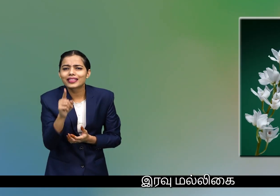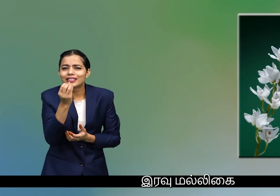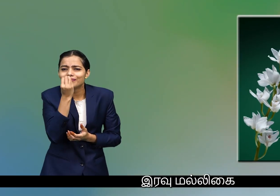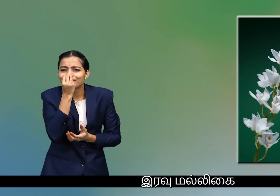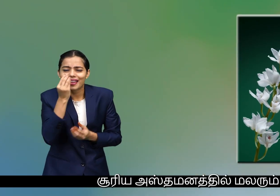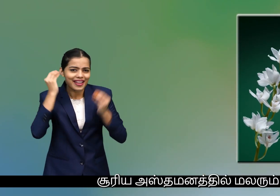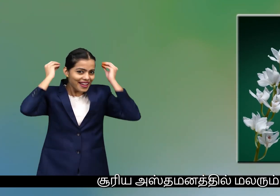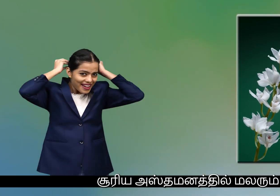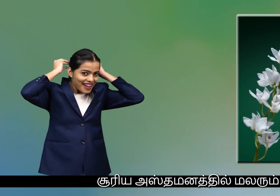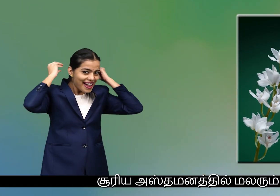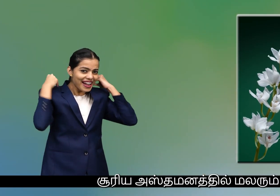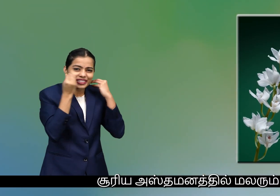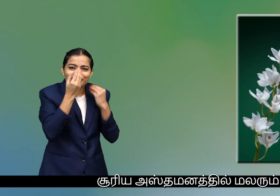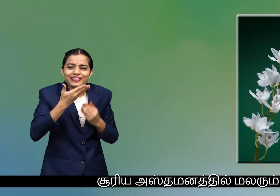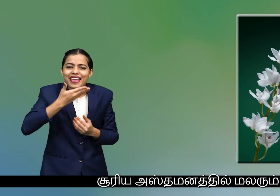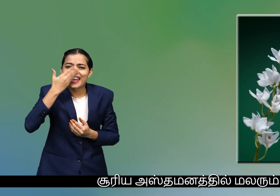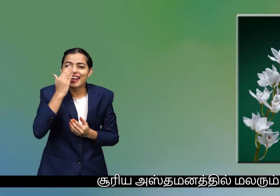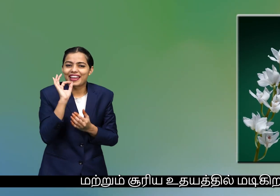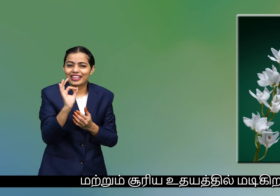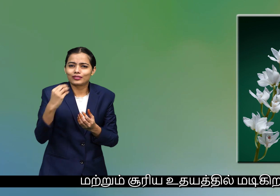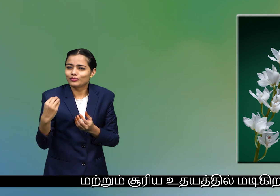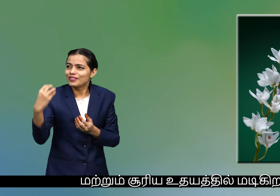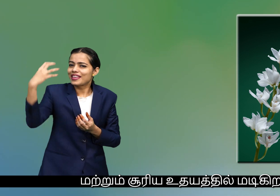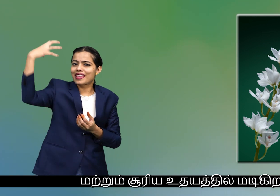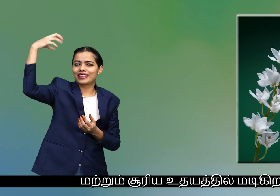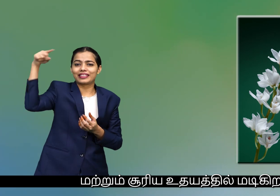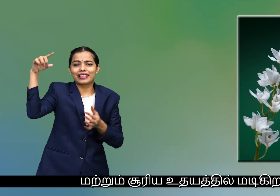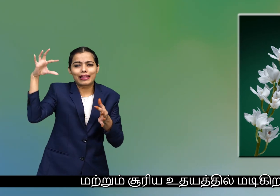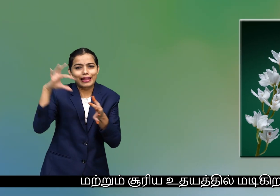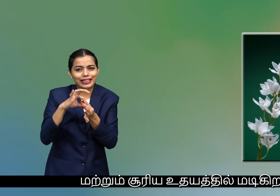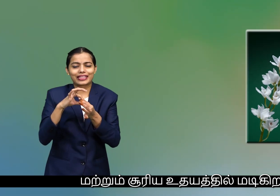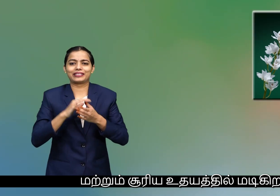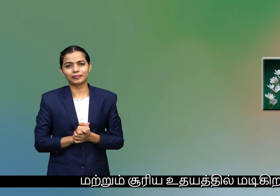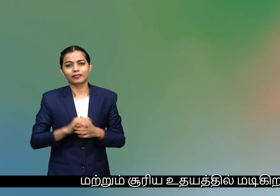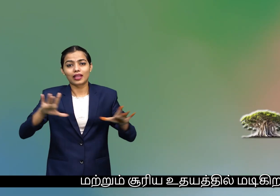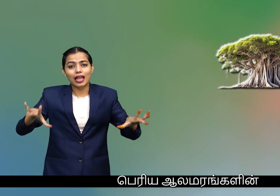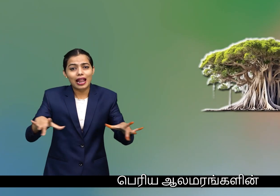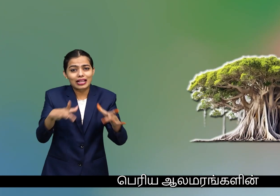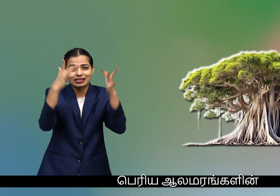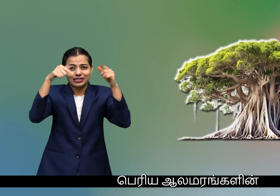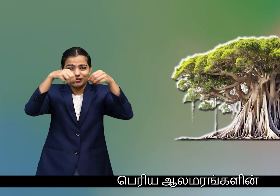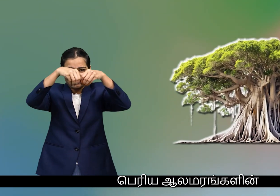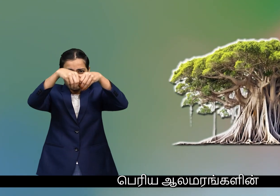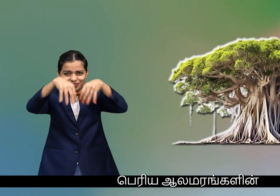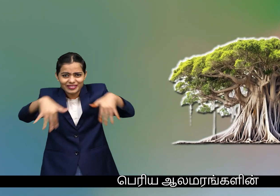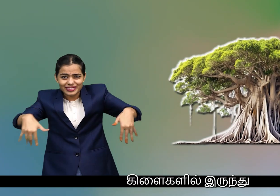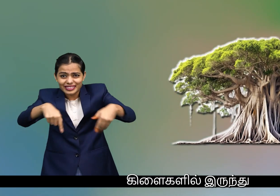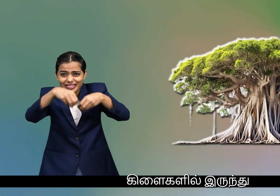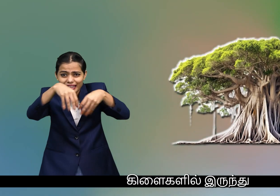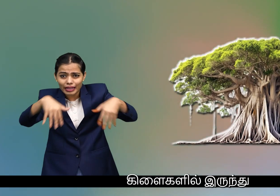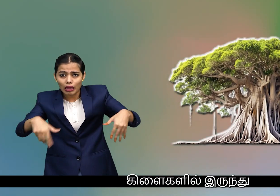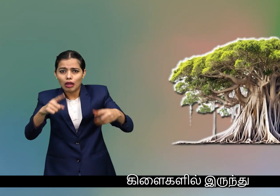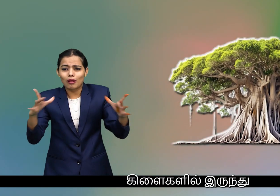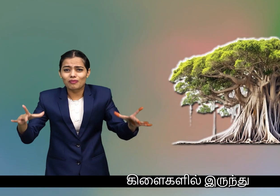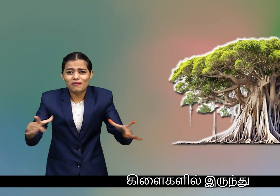இரவு மல்லிகை சூரியன் அஸ்தமனத்தில் மலரும் மற்றும் சூரிய உதயத்தில் வாடிப்போகிறது. பெரிய ஆலமரங்களின்